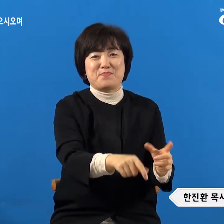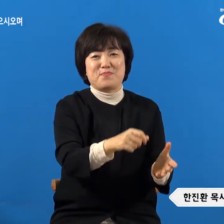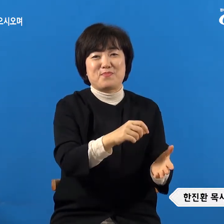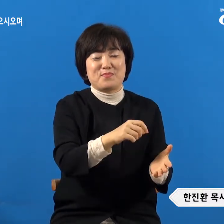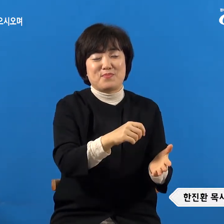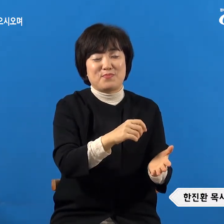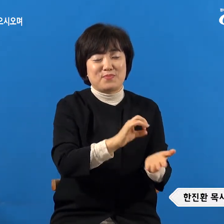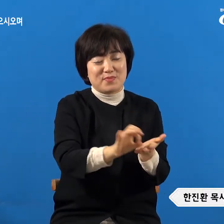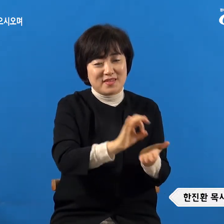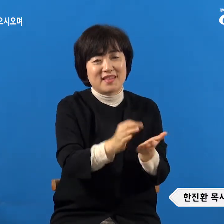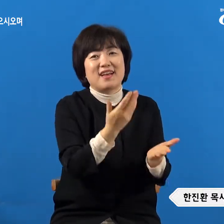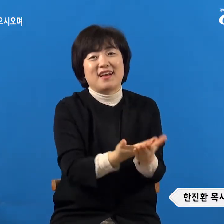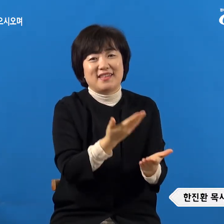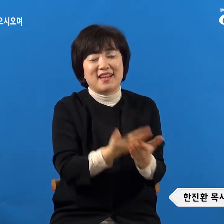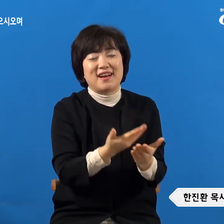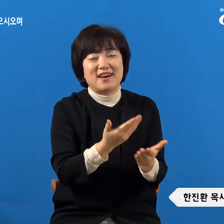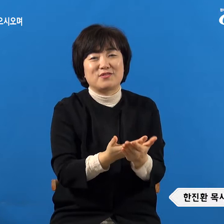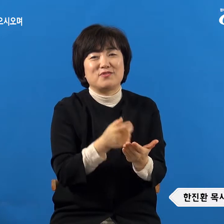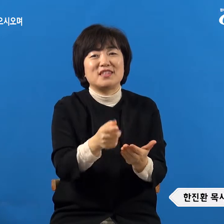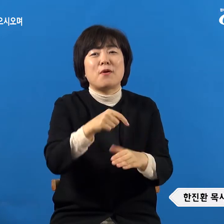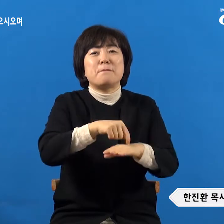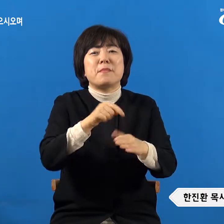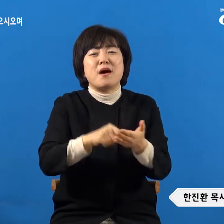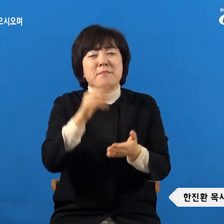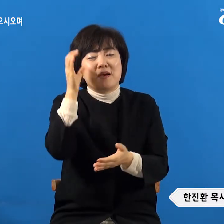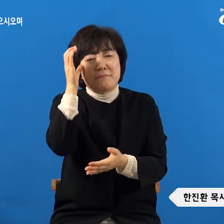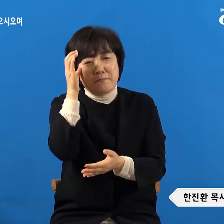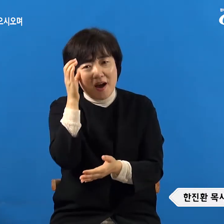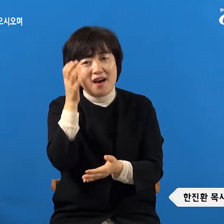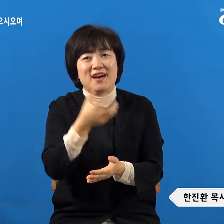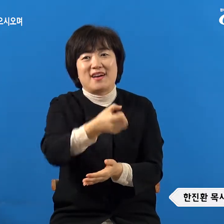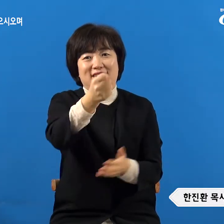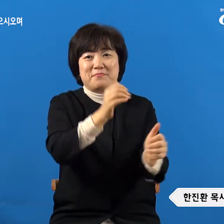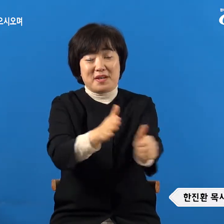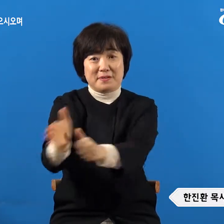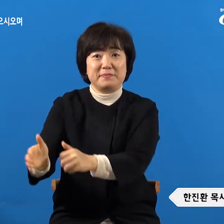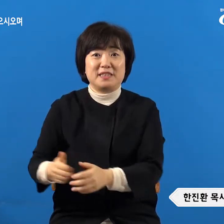우리에게 그 열망이 뜨겁게 타오르기를 바랍니다.